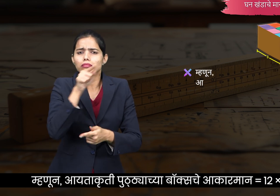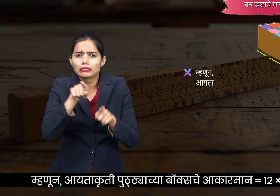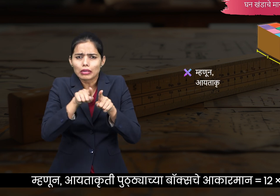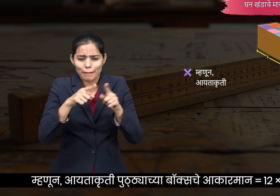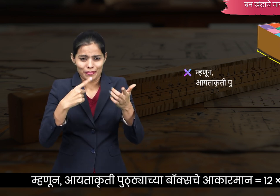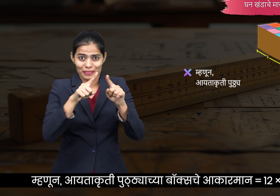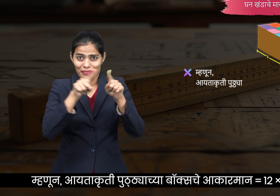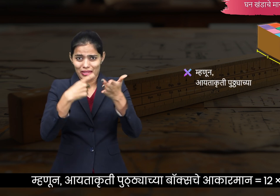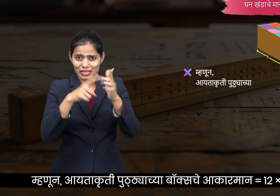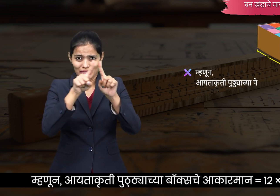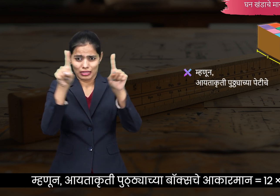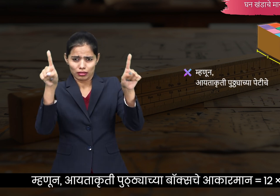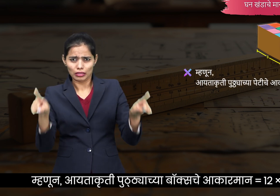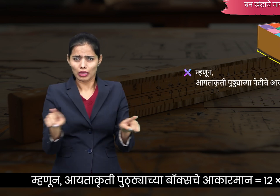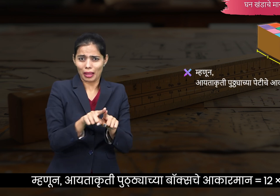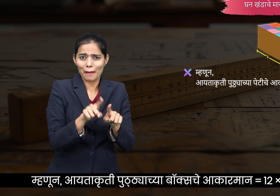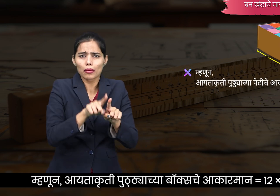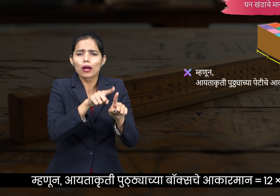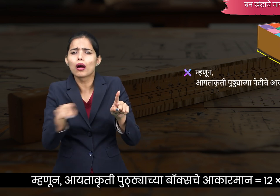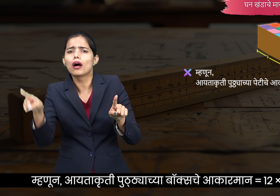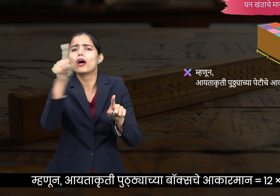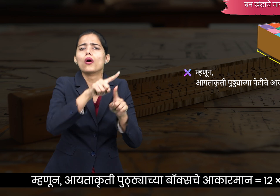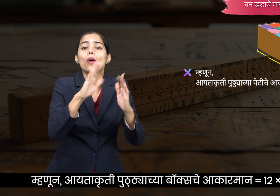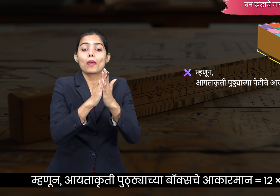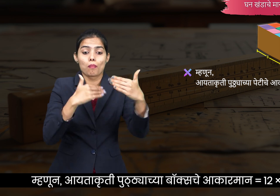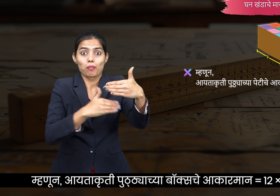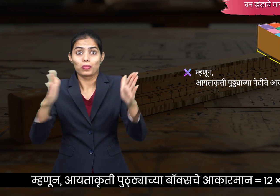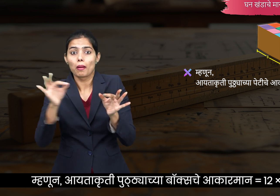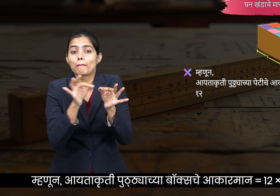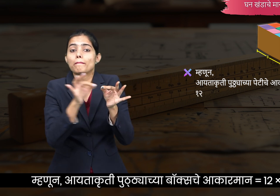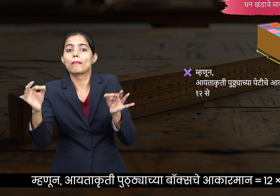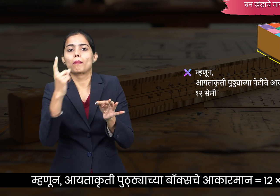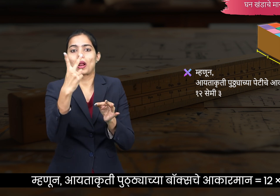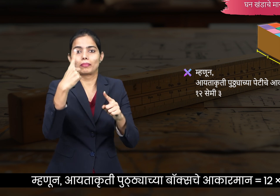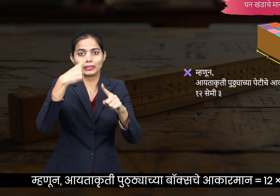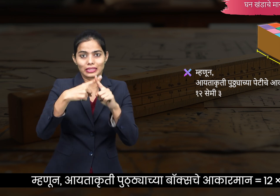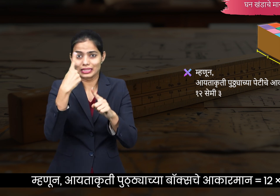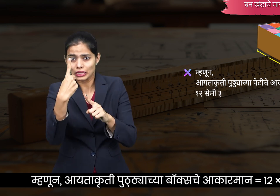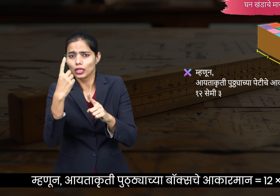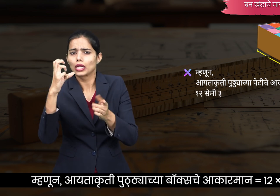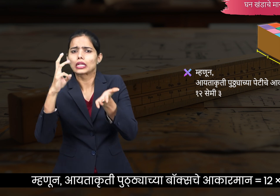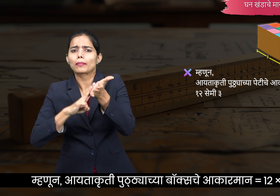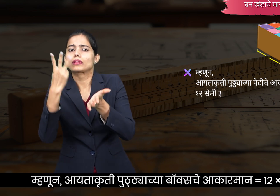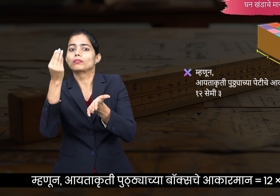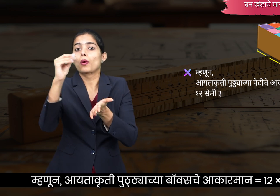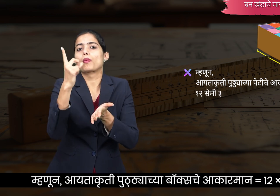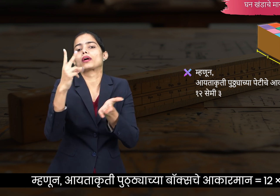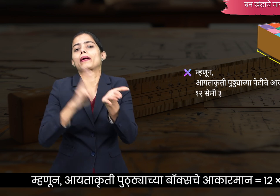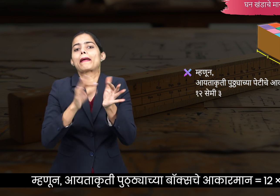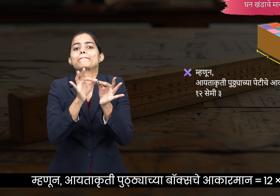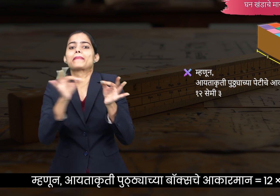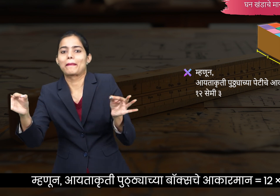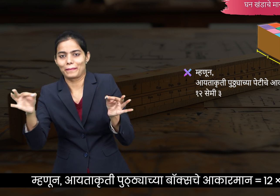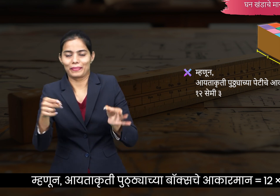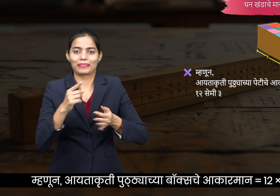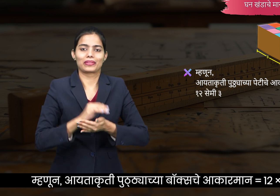म्हणून आयताकृती पुठ्ठ्याच्या बॉक्सचे आकारमान बरोबर 12 गुणिले 1 सेंटीमीटर घन बरोबर 12